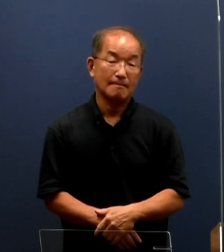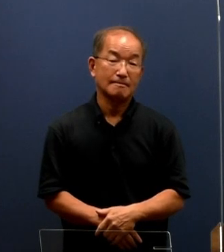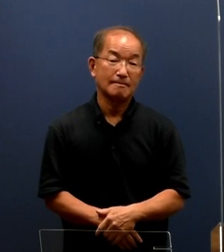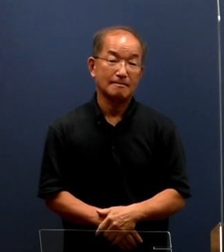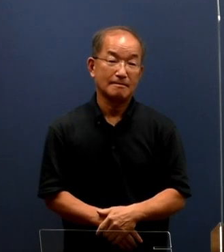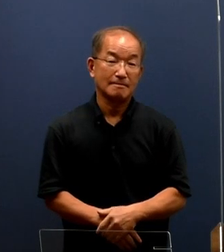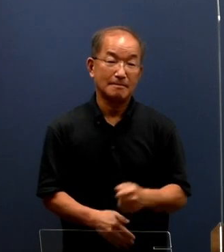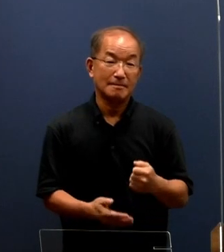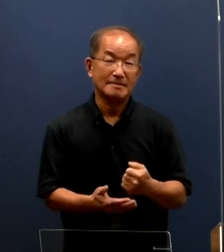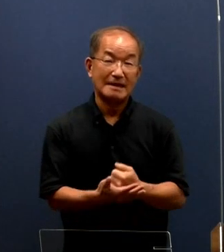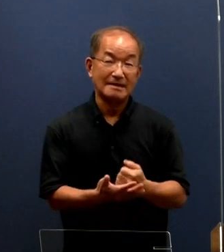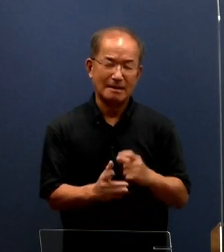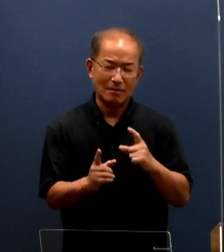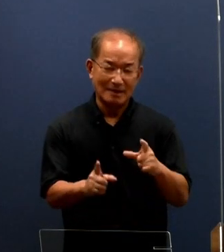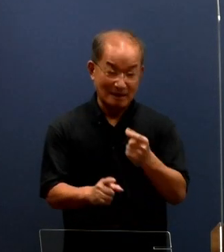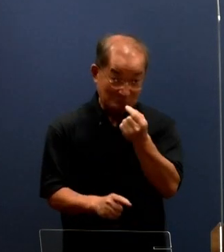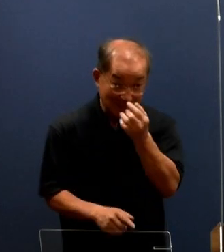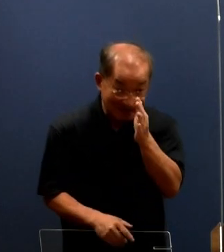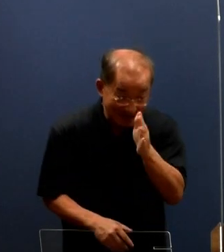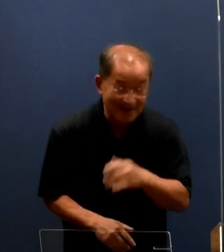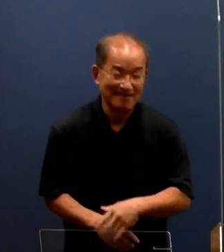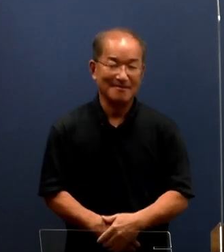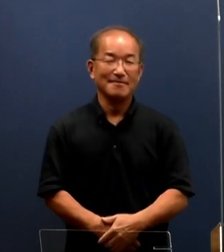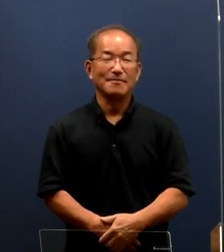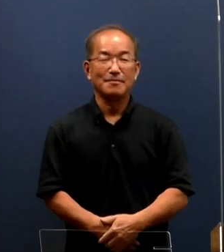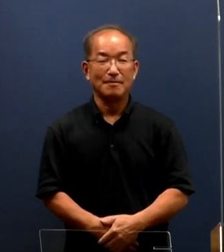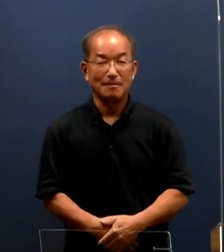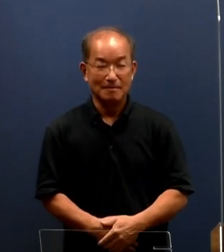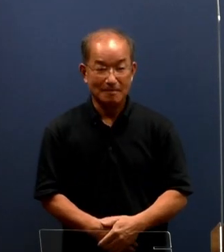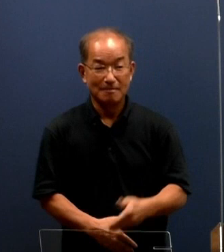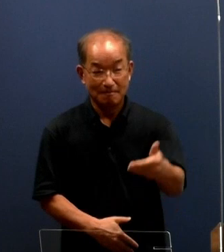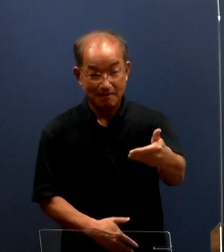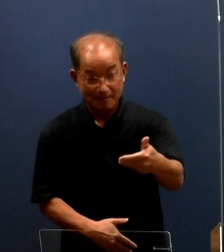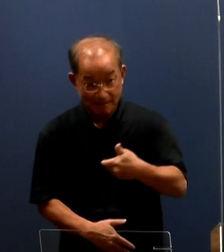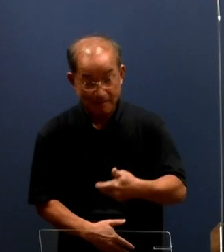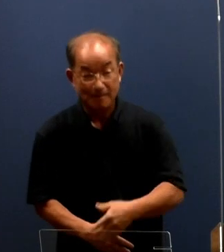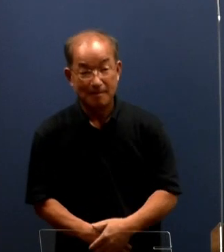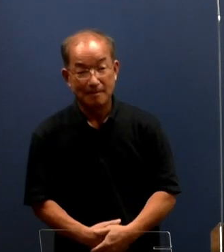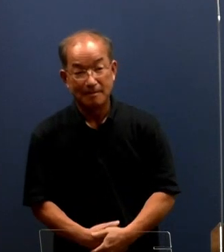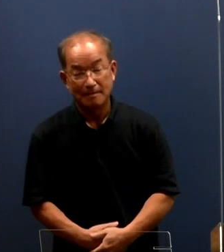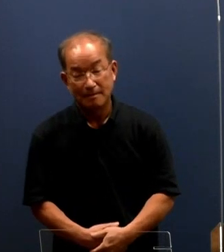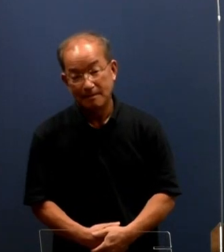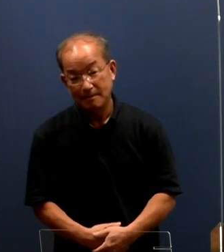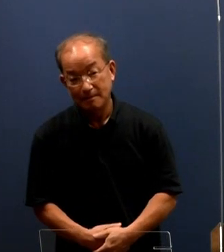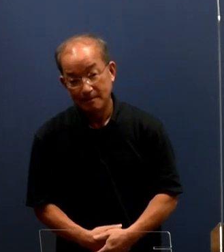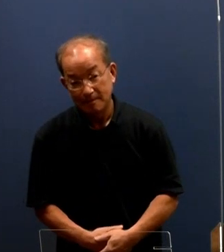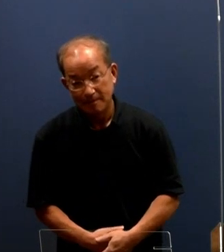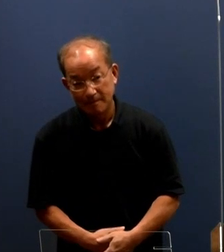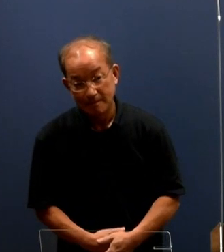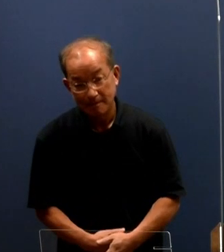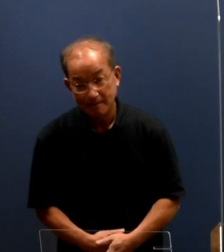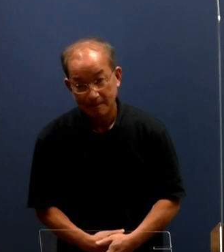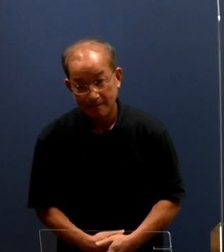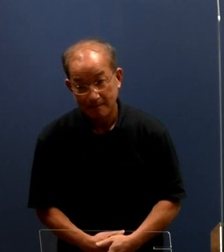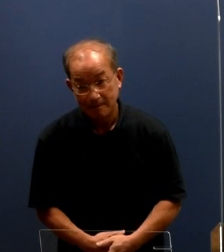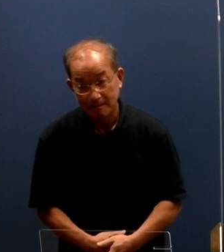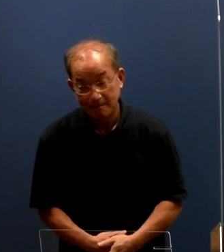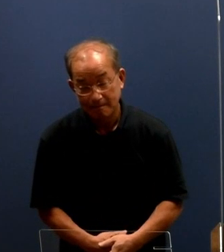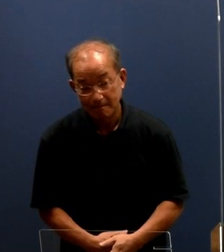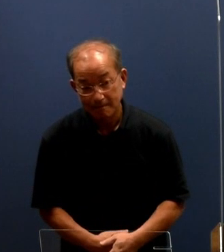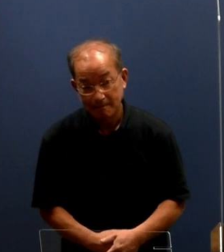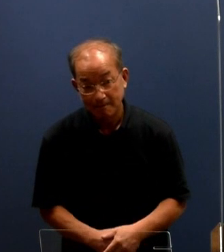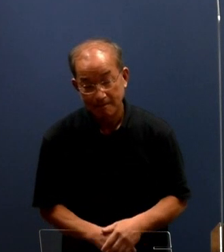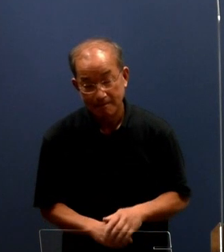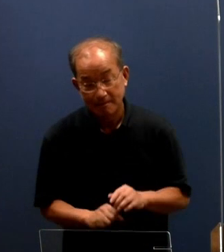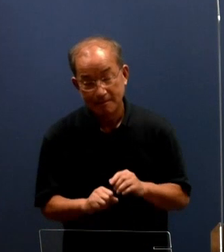残念な答えです、すいません。 もう一つは債券の発行の仕方として、はい、SDGs 債とか発行される予